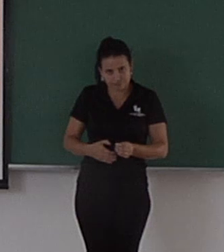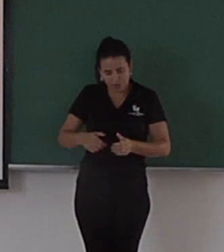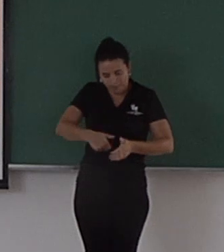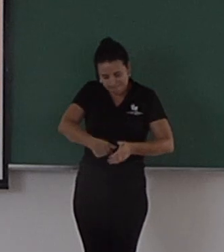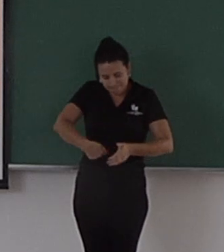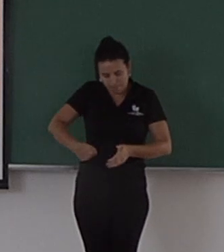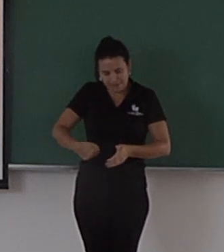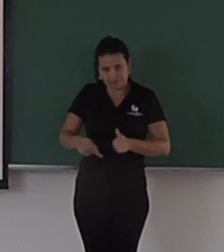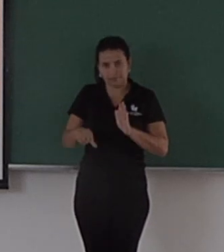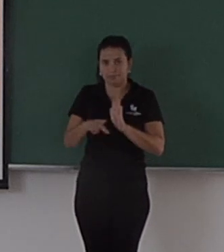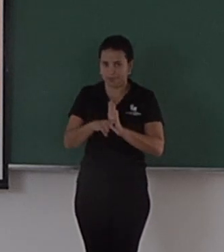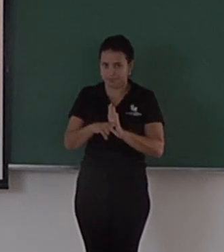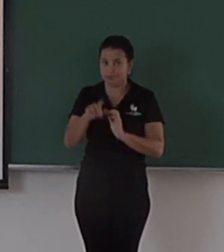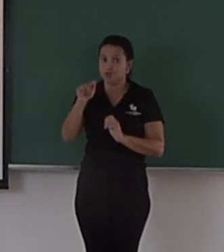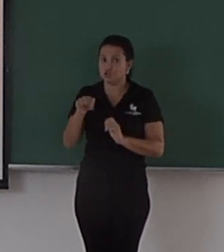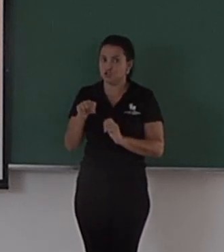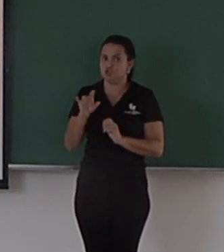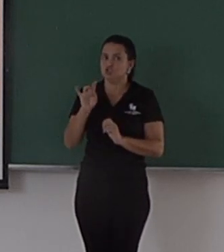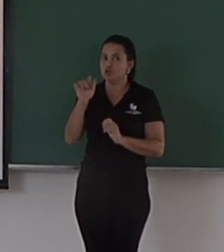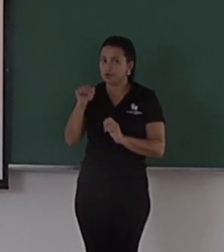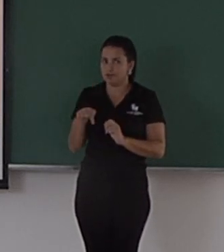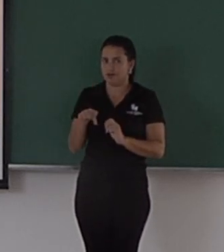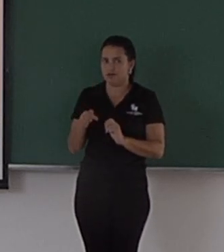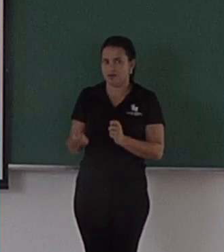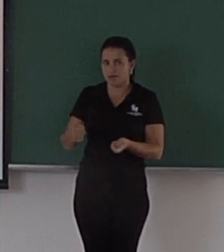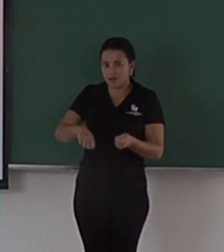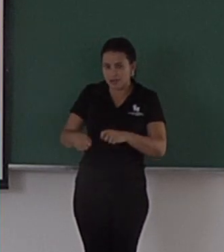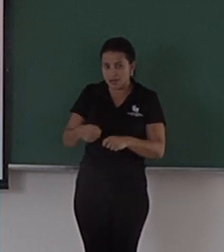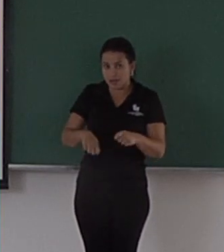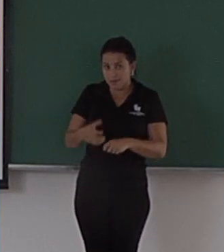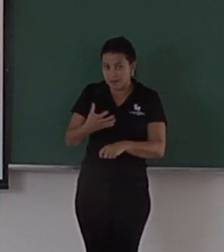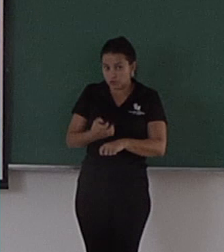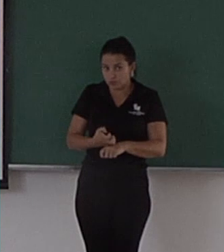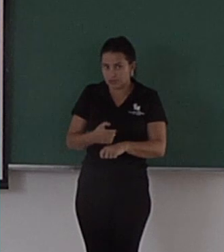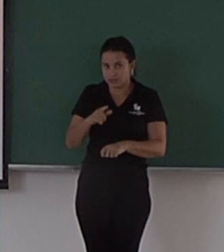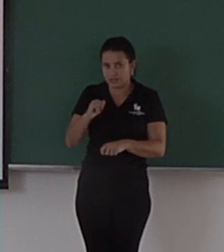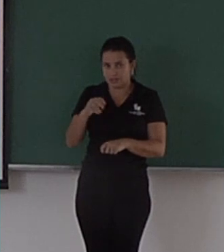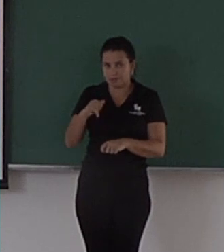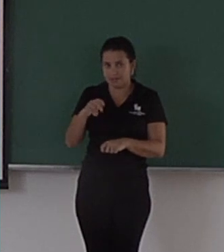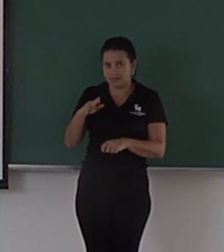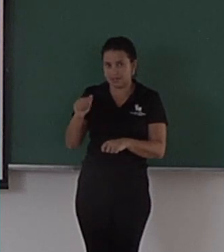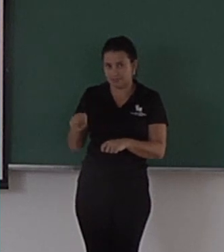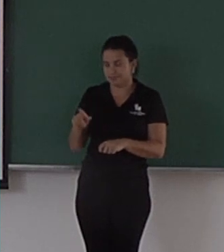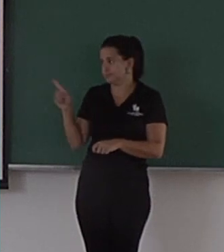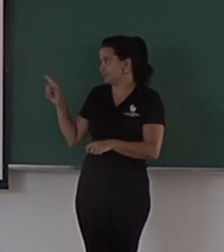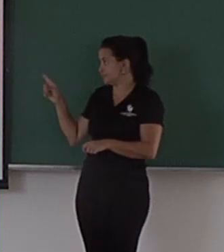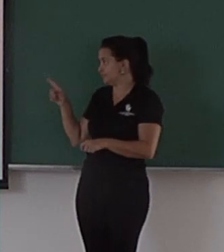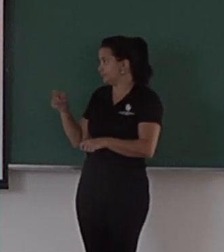evoluiu bem, mas é uma queimadura química, né? Que acontece no meio hospitalar. Isso daqui é a pomada que a gente